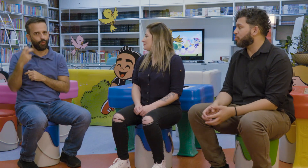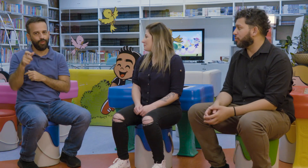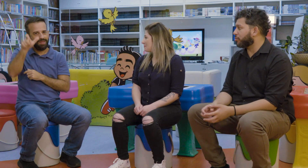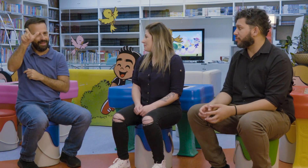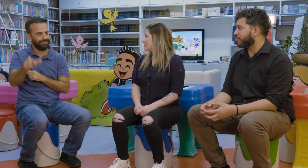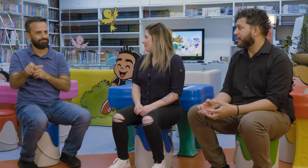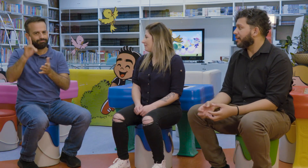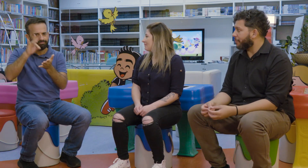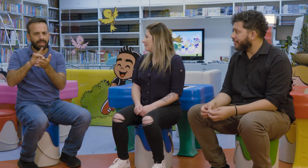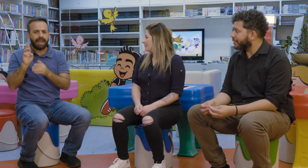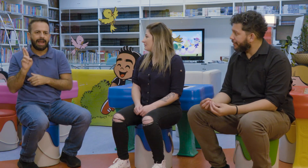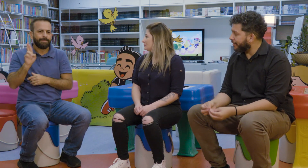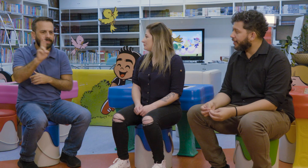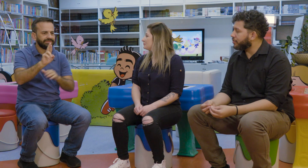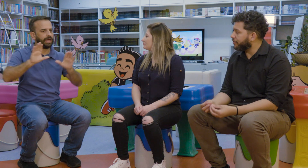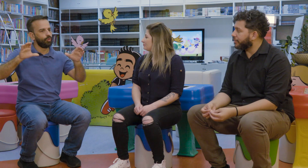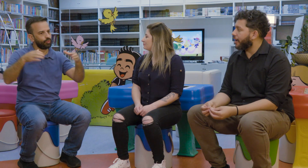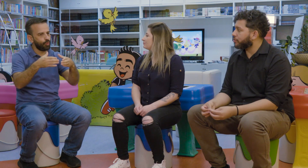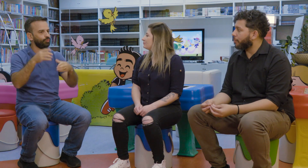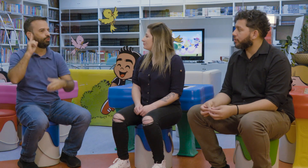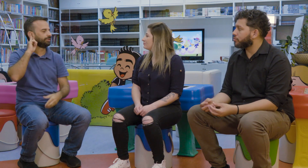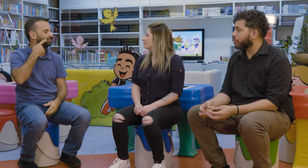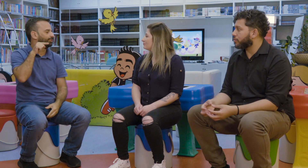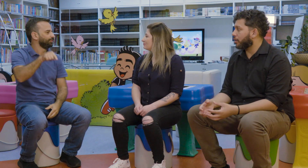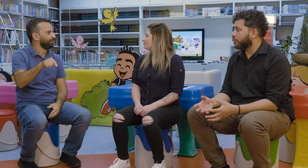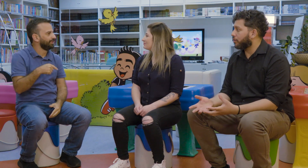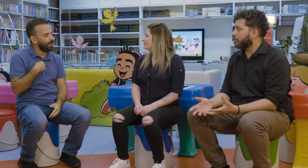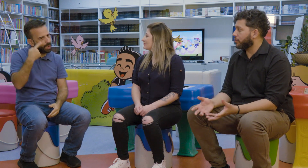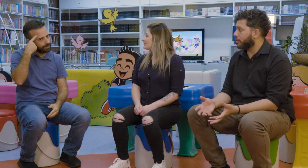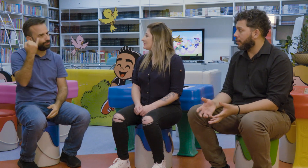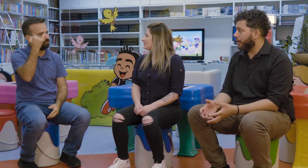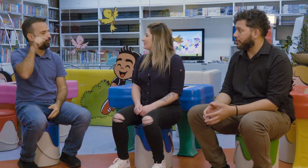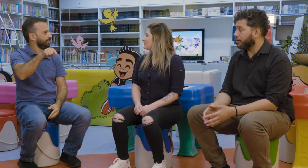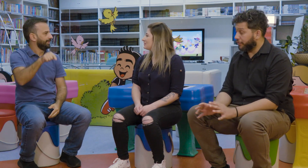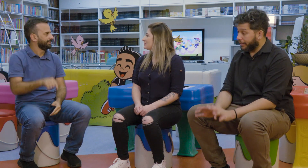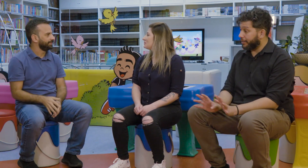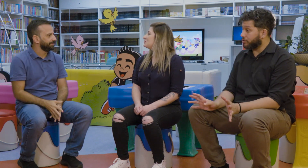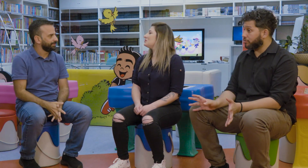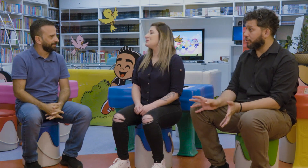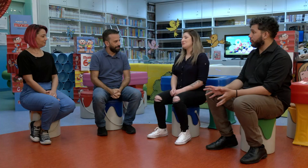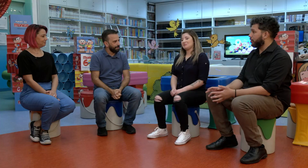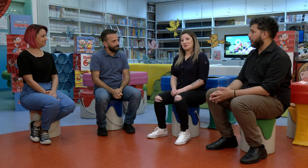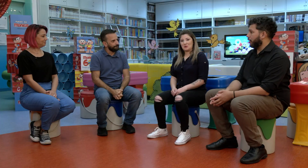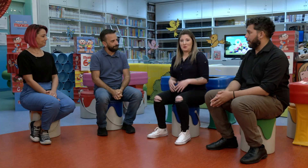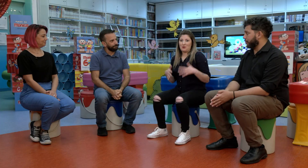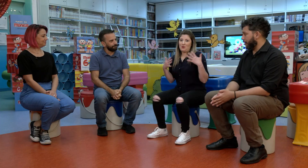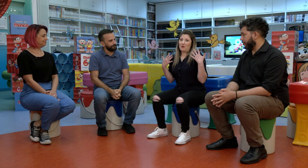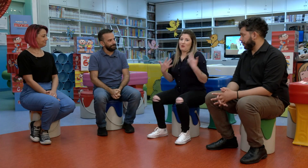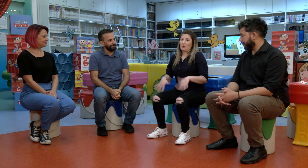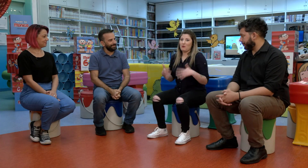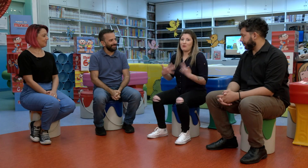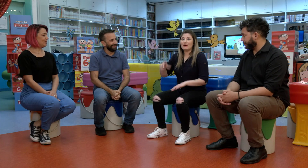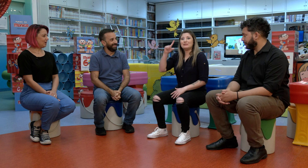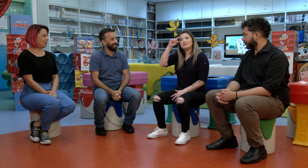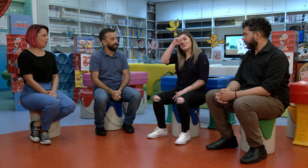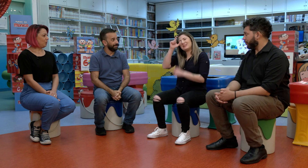sobre os surdos, mas entender de verdade como é que os surdos se relacionam na sociedade. E foi daí que surgiu a